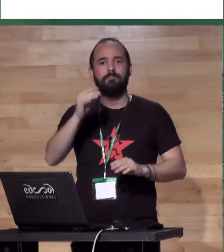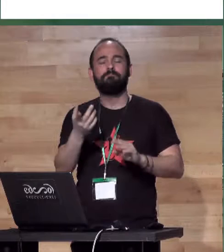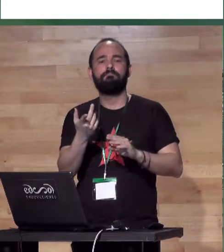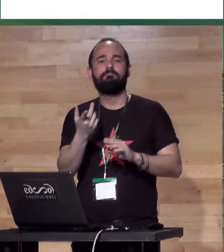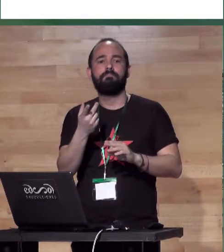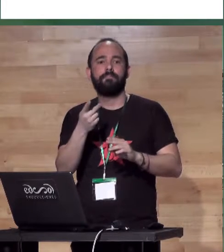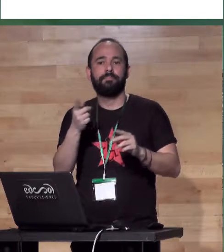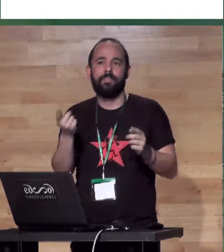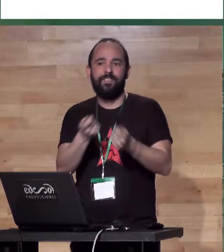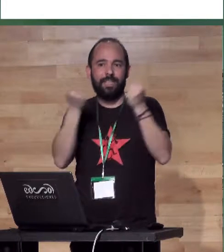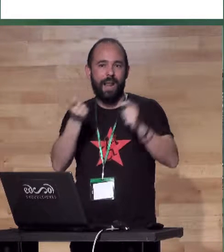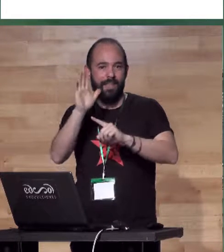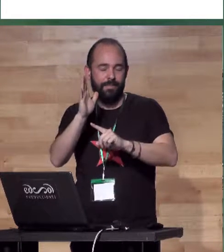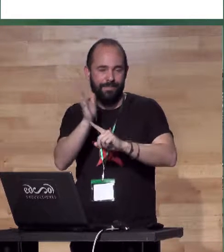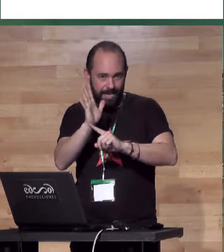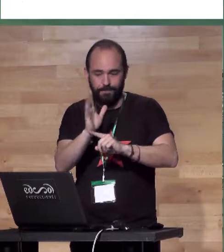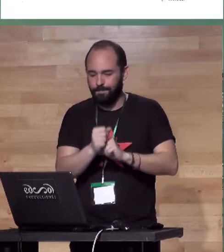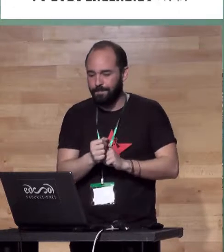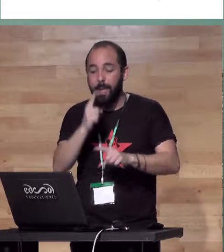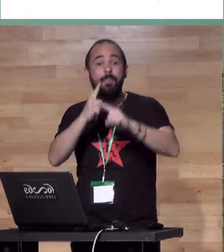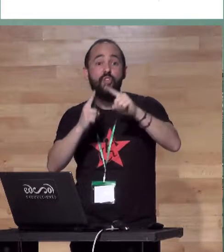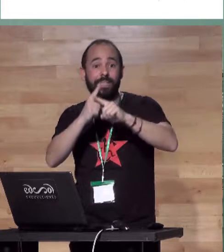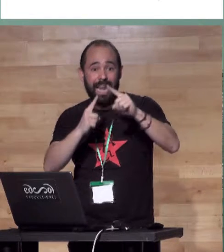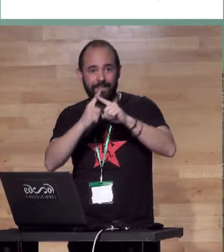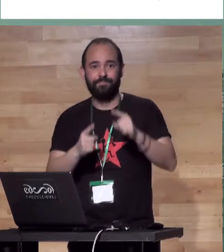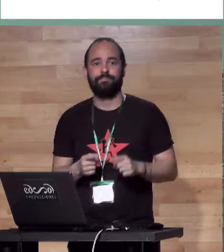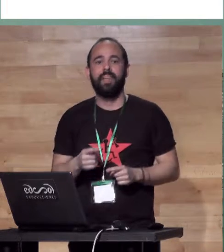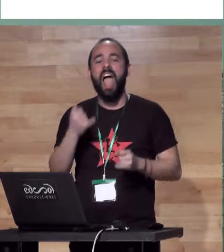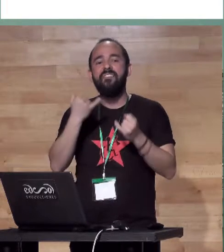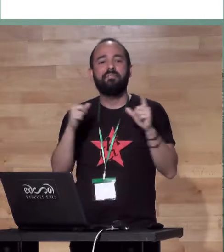si oigo a la intérprete. En festivales de cine